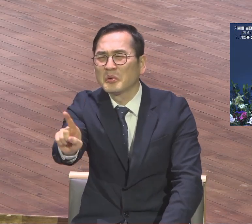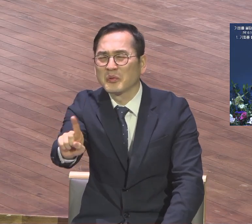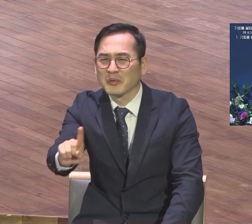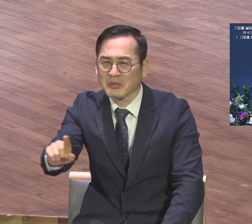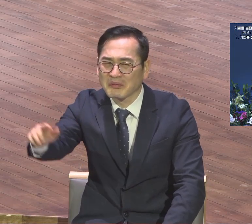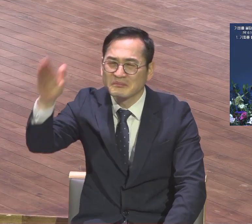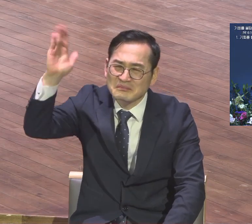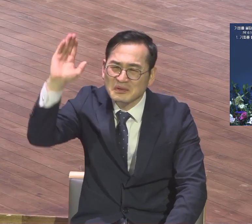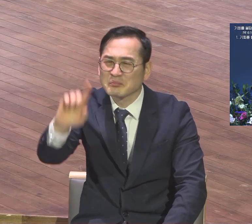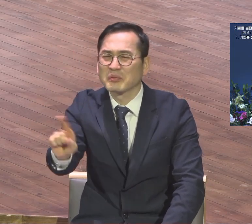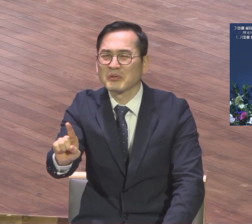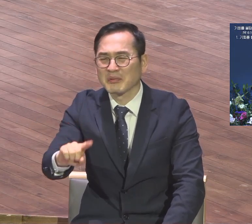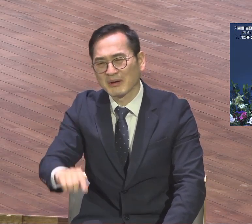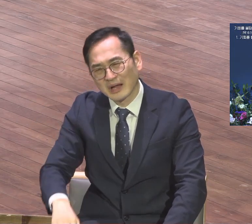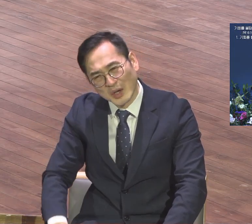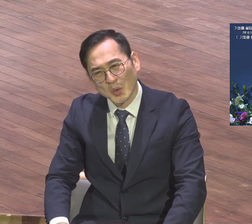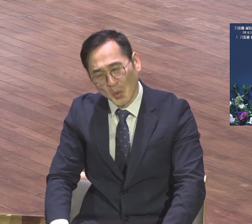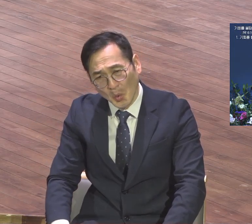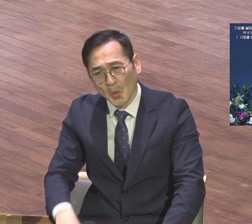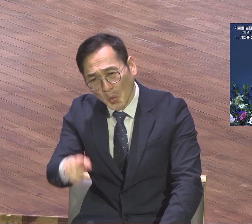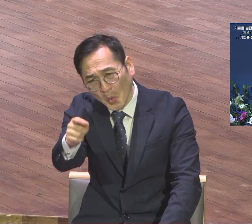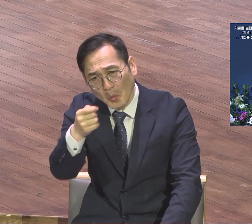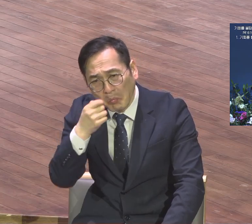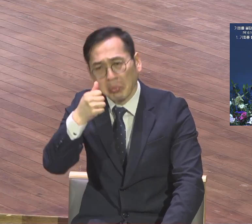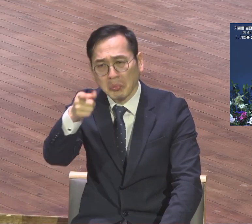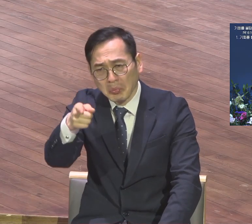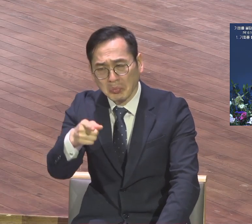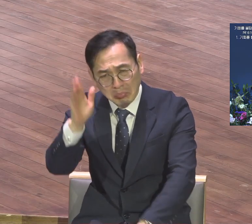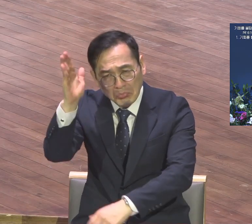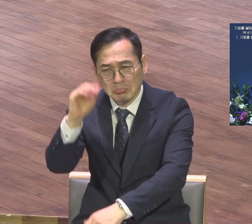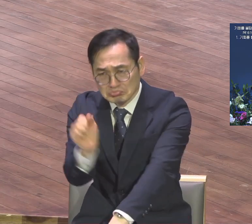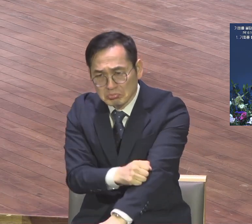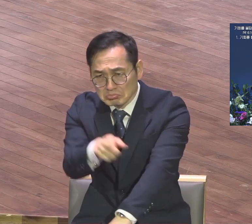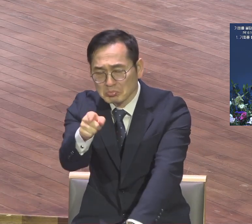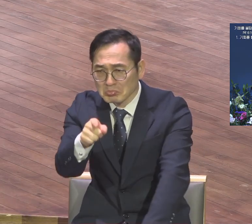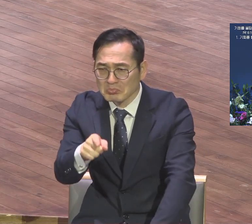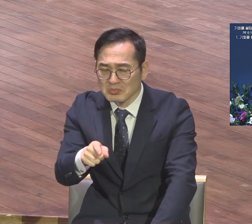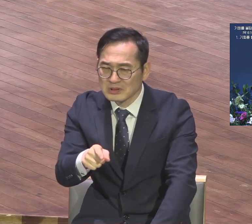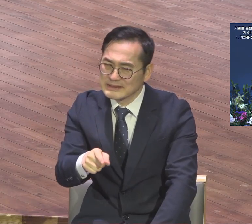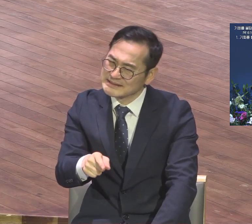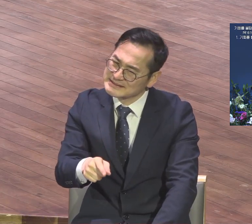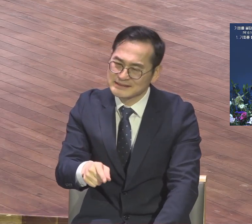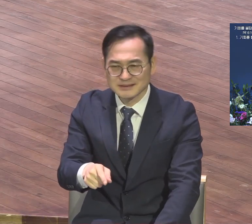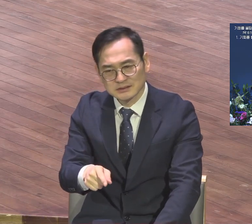어리숙고 안타까운 변화와 성장의 기회를 놓친